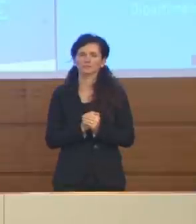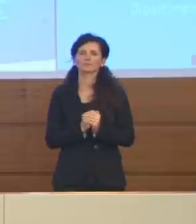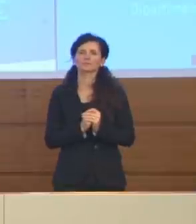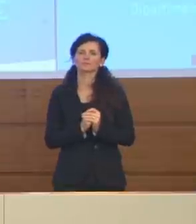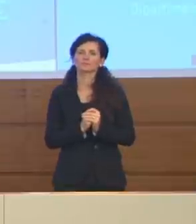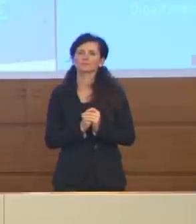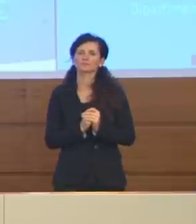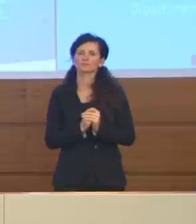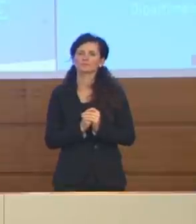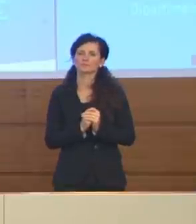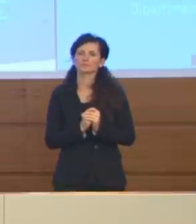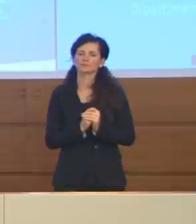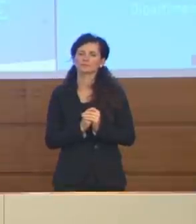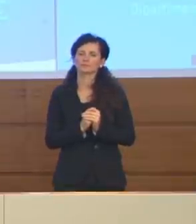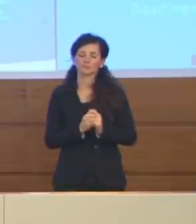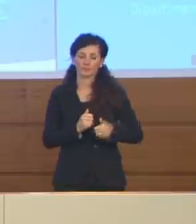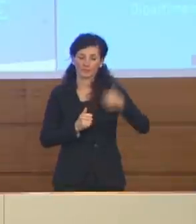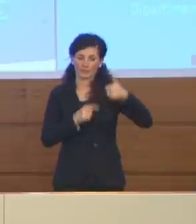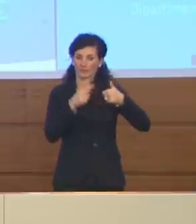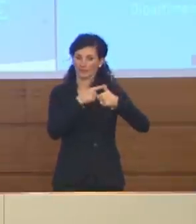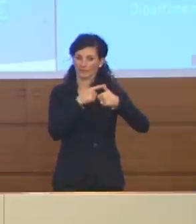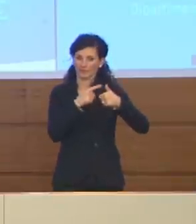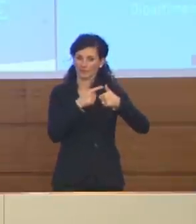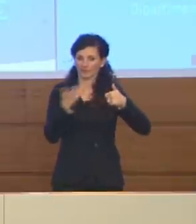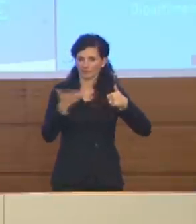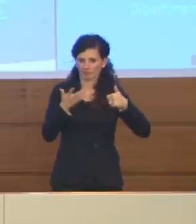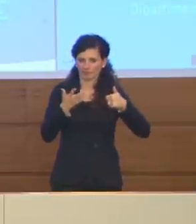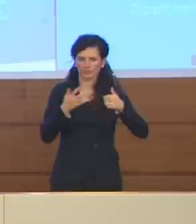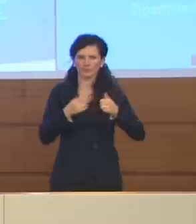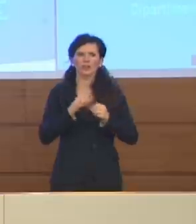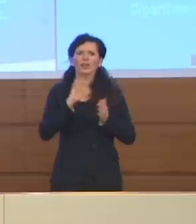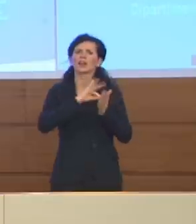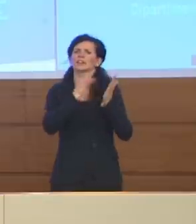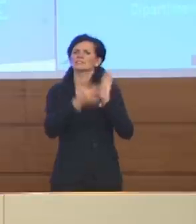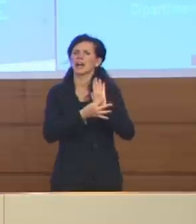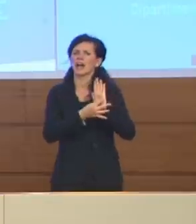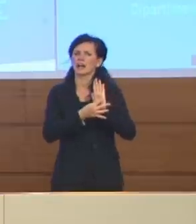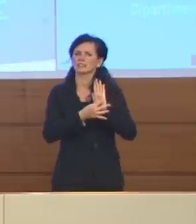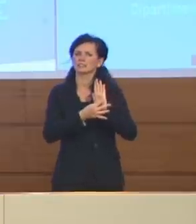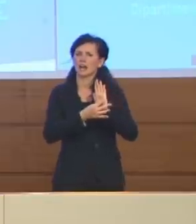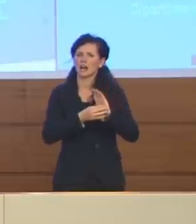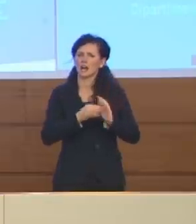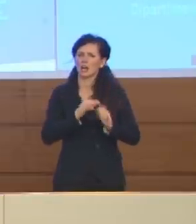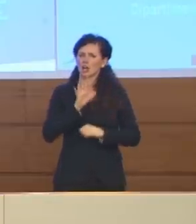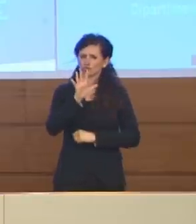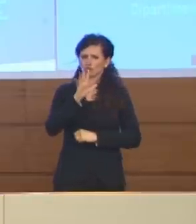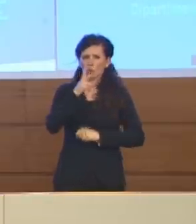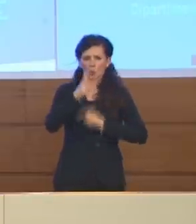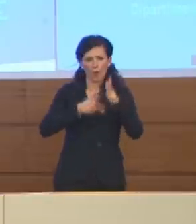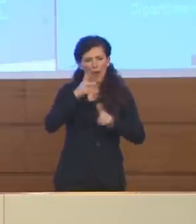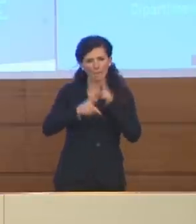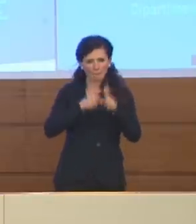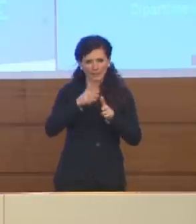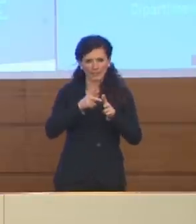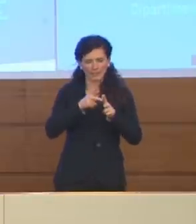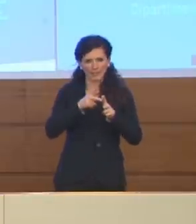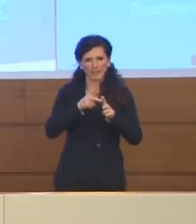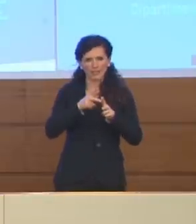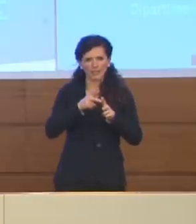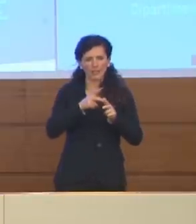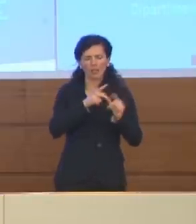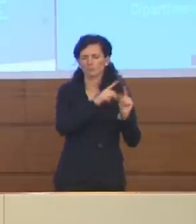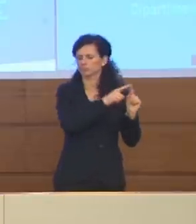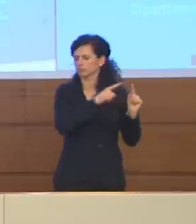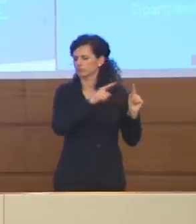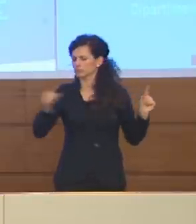dal 5 di aprile con la sola eccezione di una giornata in tutti gli